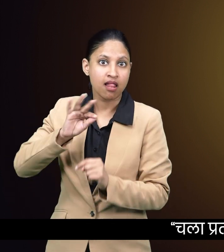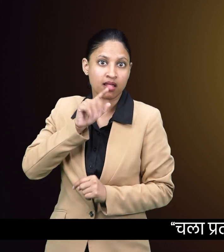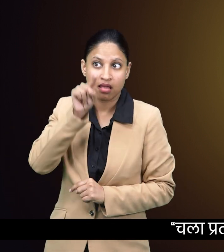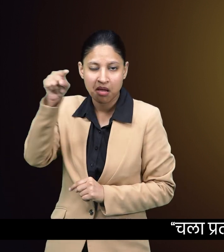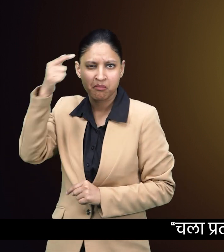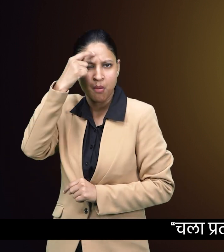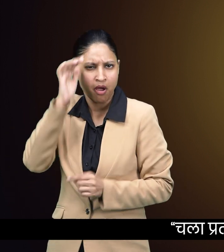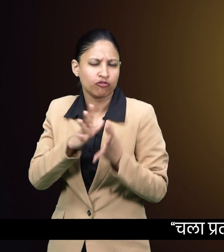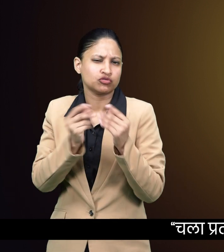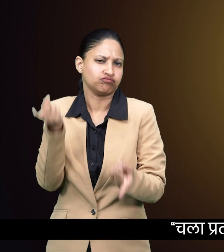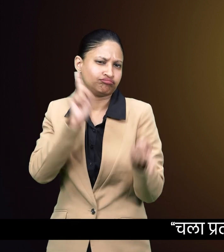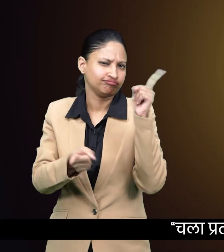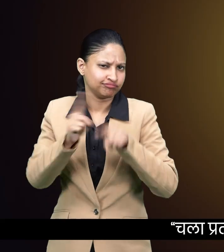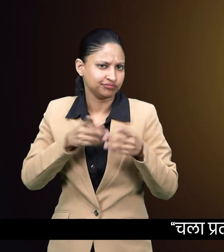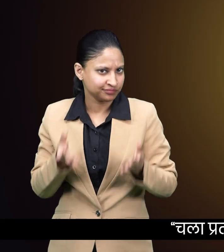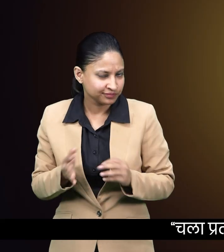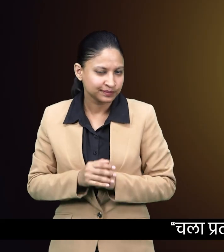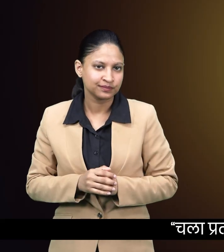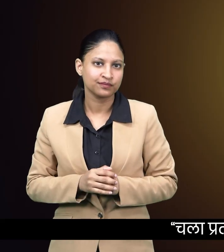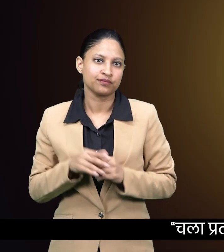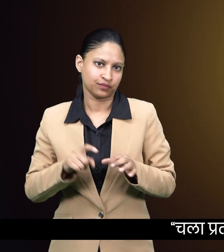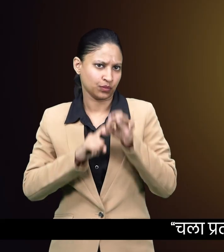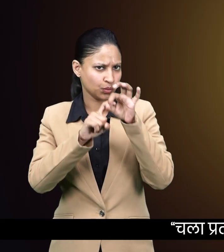चला प्रत्यक्ष जीवनातील समस्या सोडवूया.